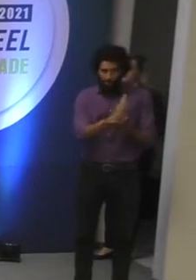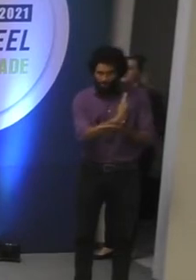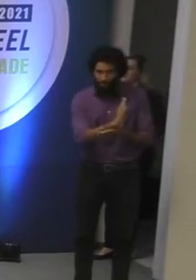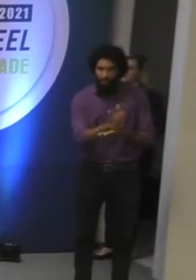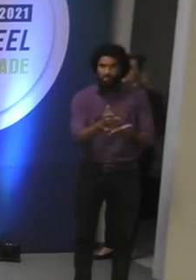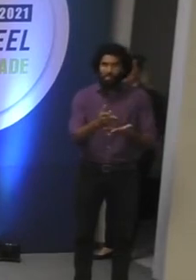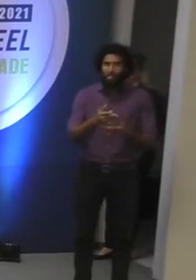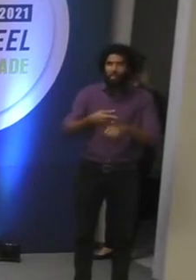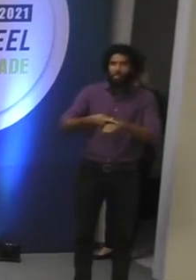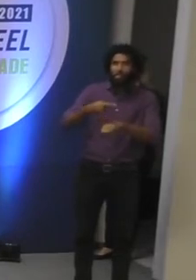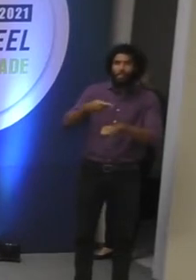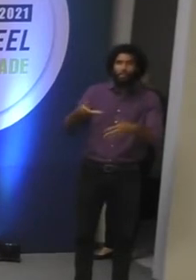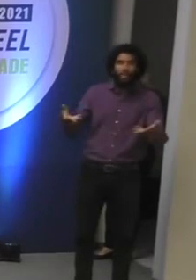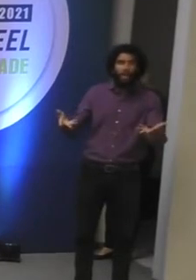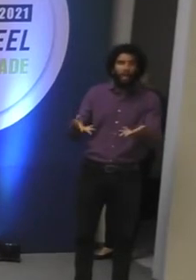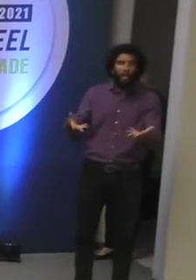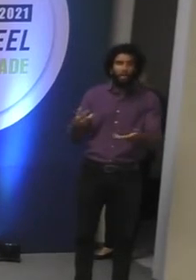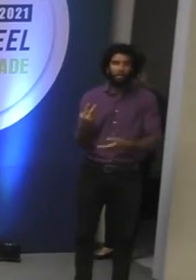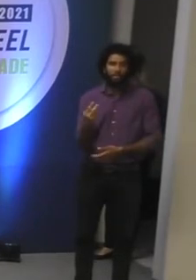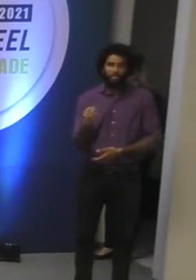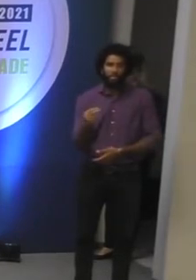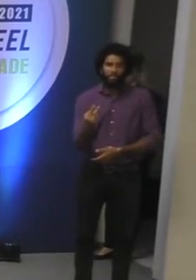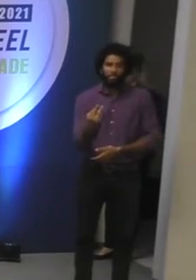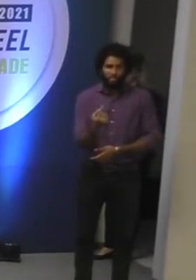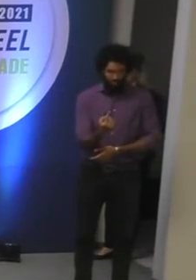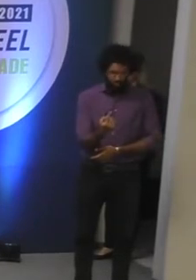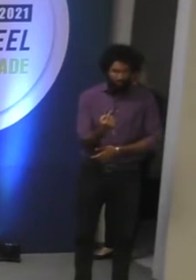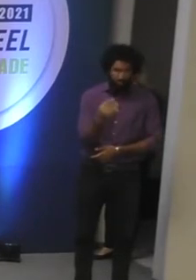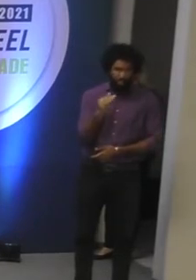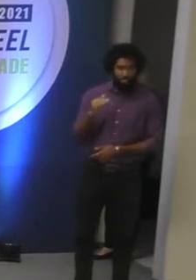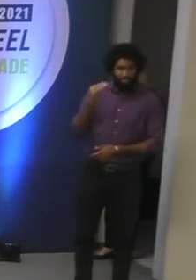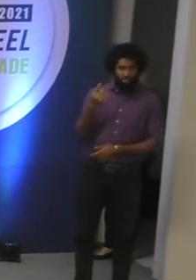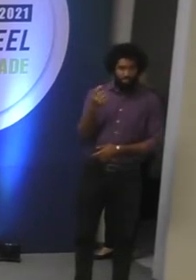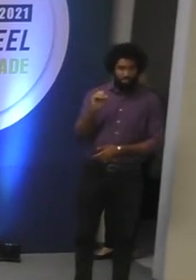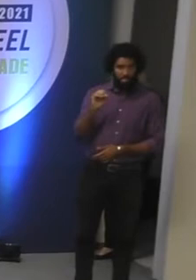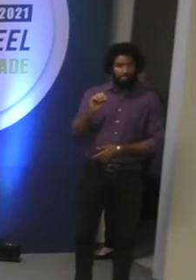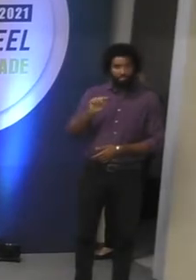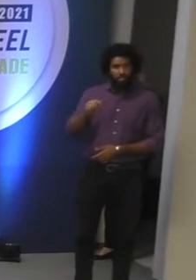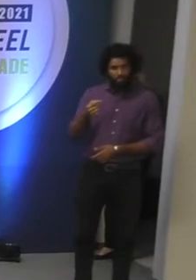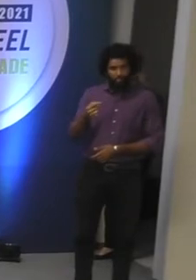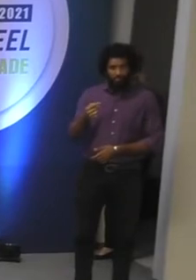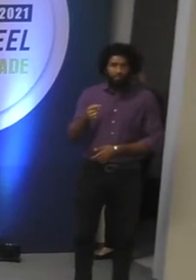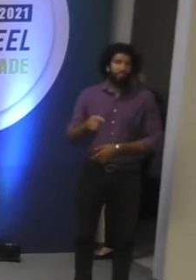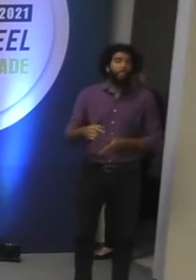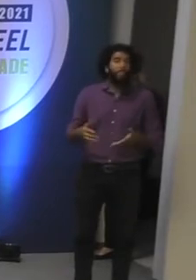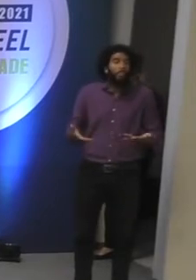2021 na categoria Permissionárias acima de 10 mil unidades consumidoras é a